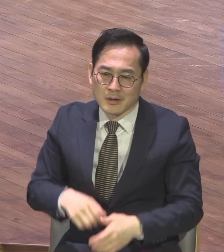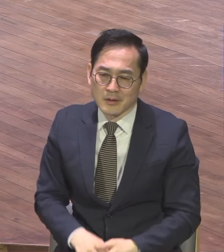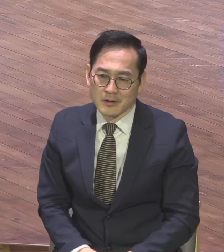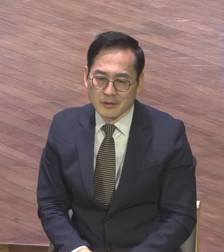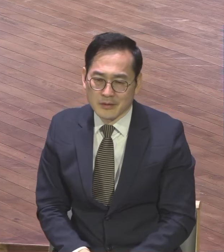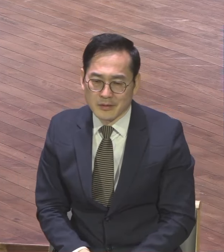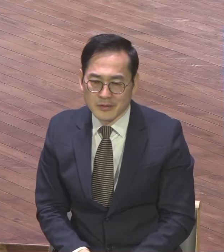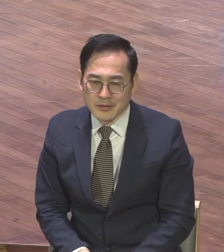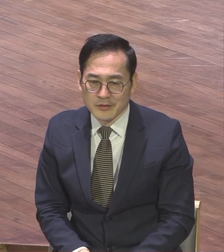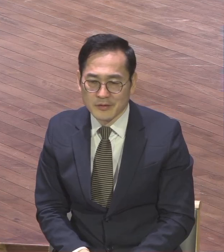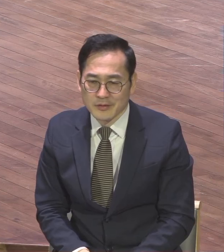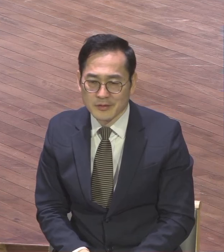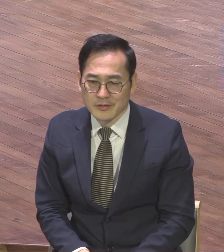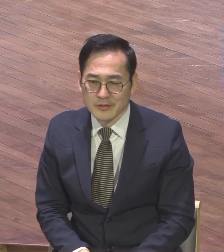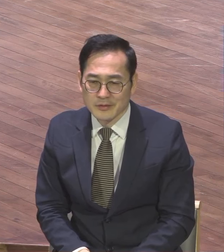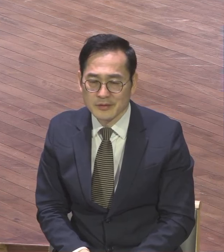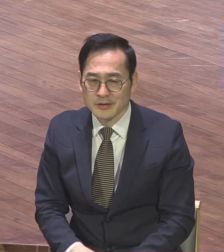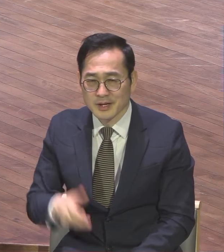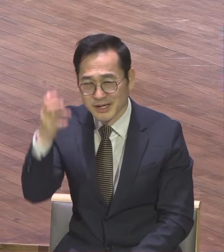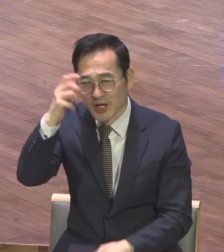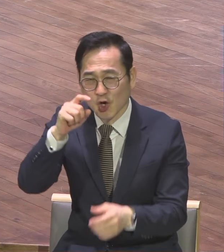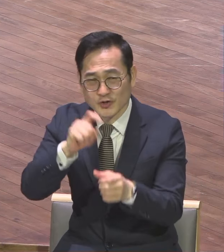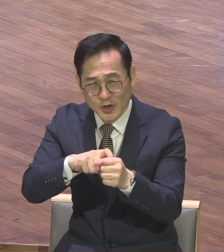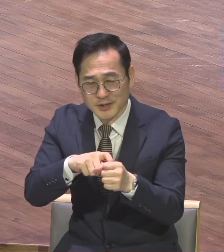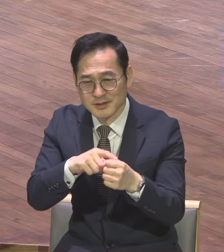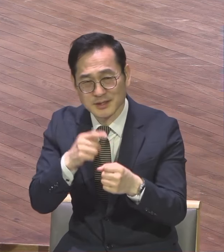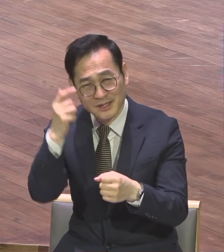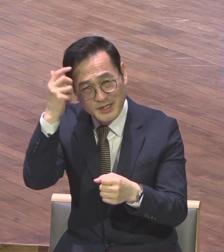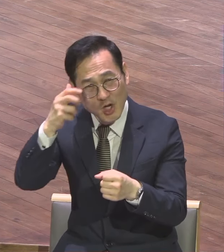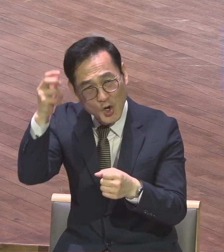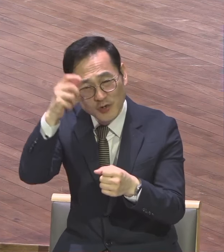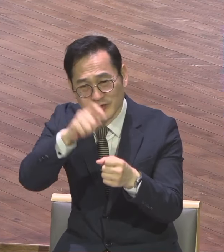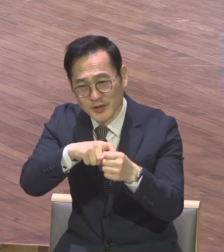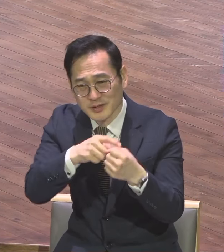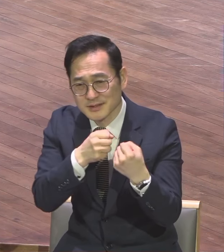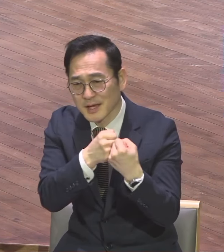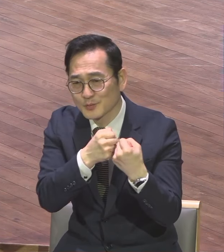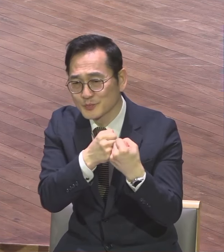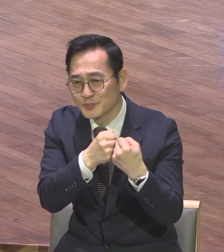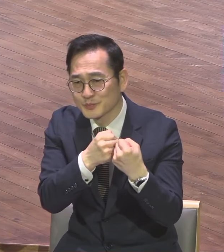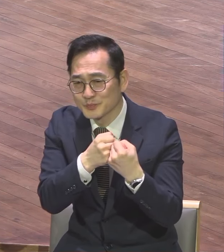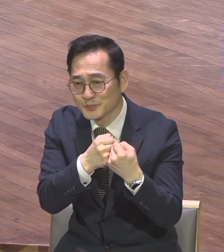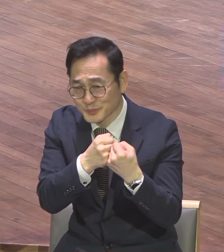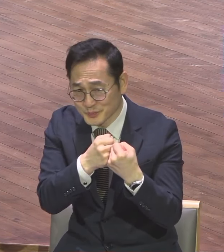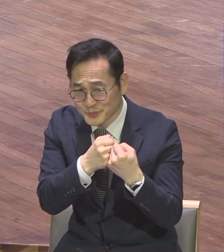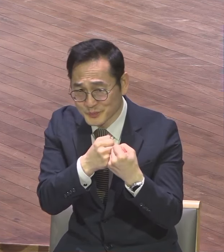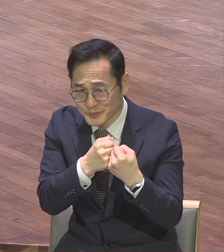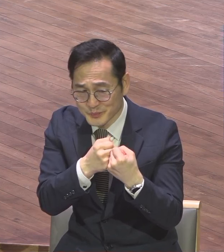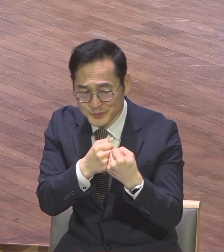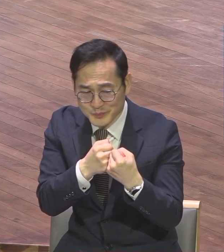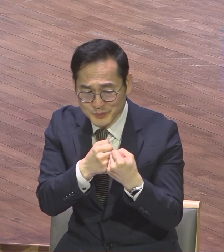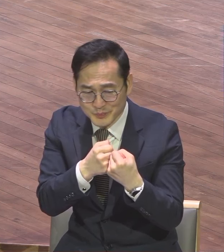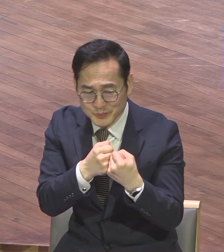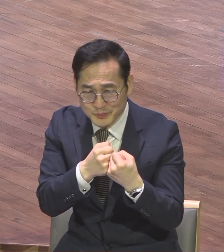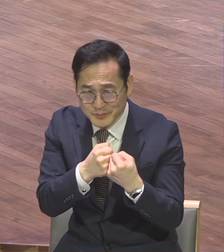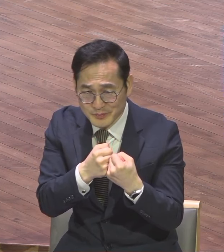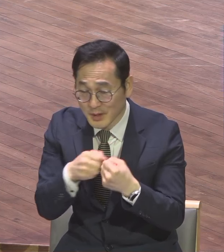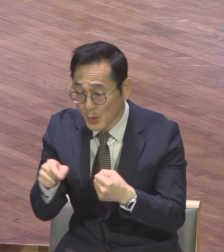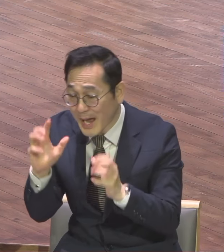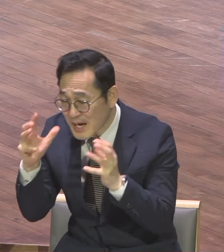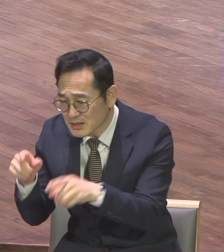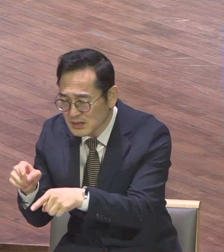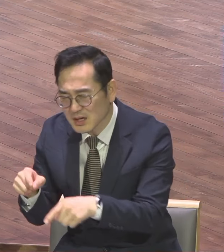영적인 싸움이거든. 싸움. 육체를 가진 인간이기 때문에 절대로 싫어하거든요. 그런 거 하기 싫어. 아이들은 더더구나 그래요.